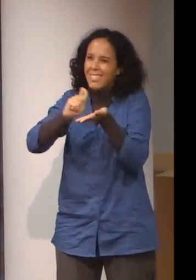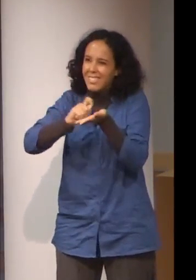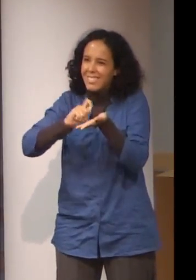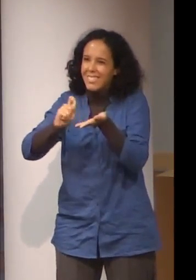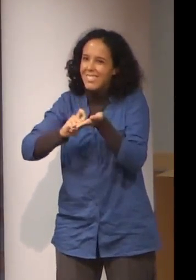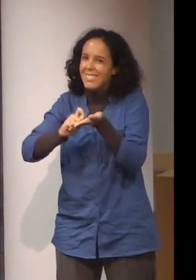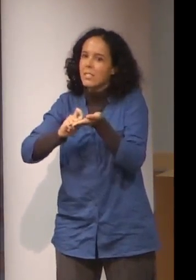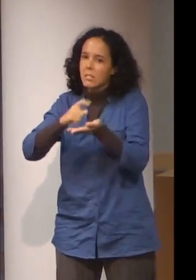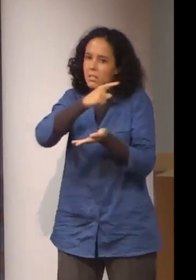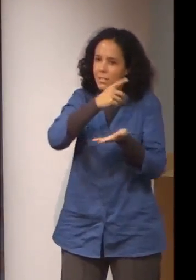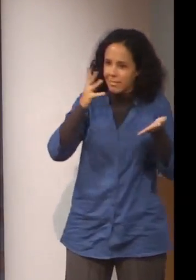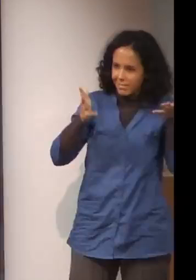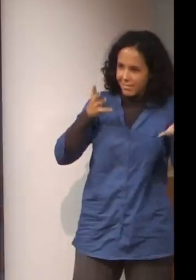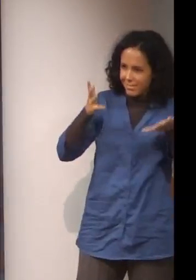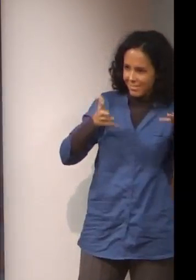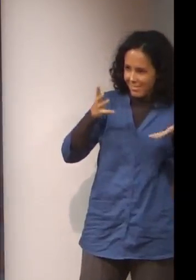En la universidad